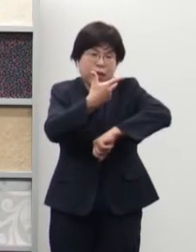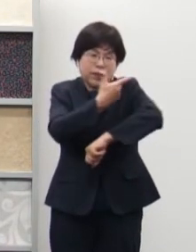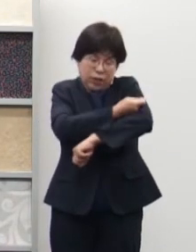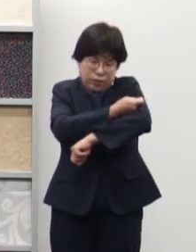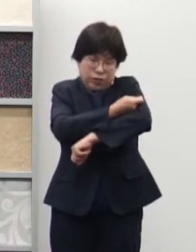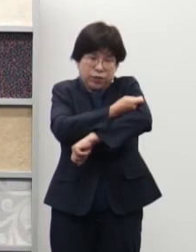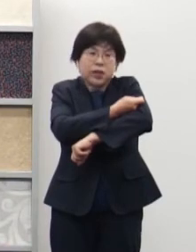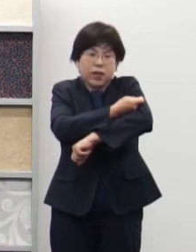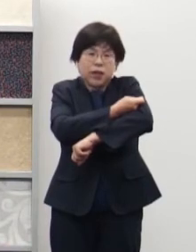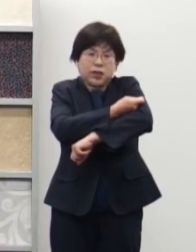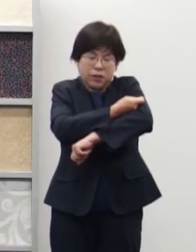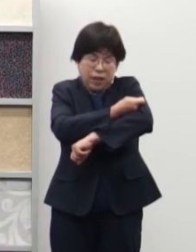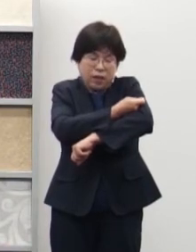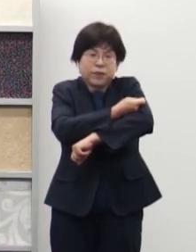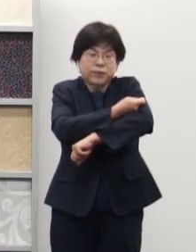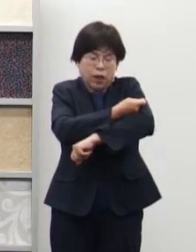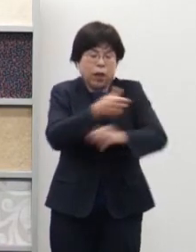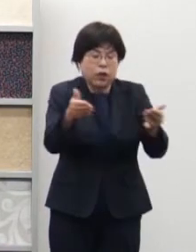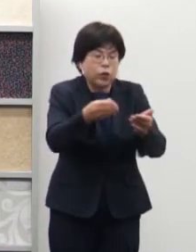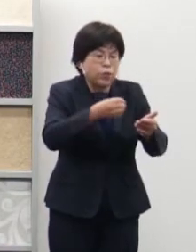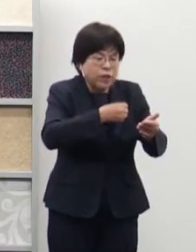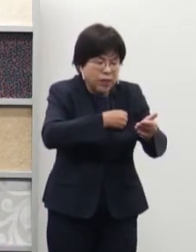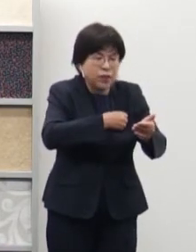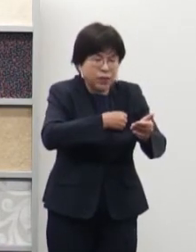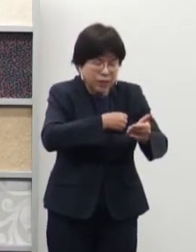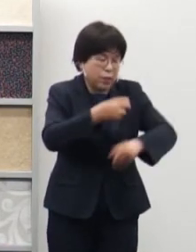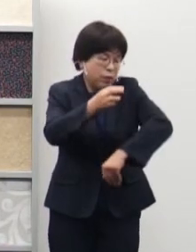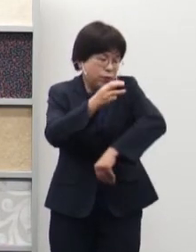する接種の勧奨をお願いいたします。